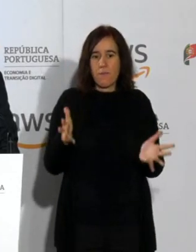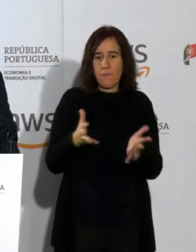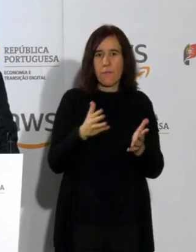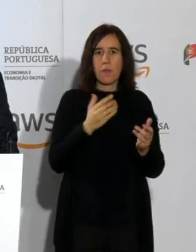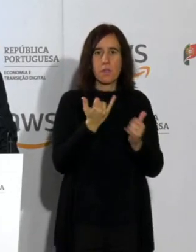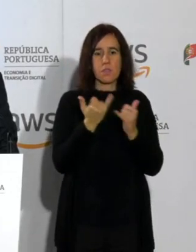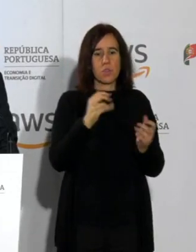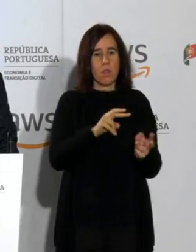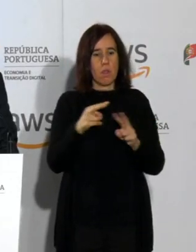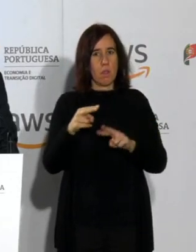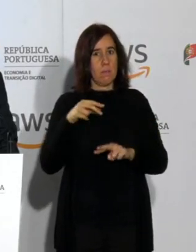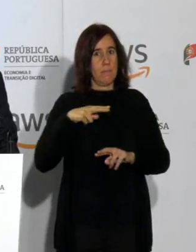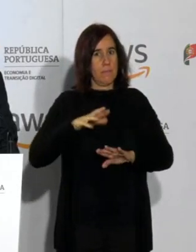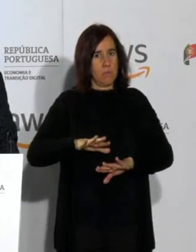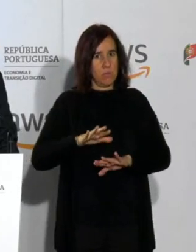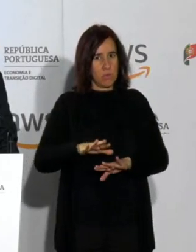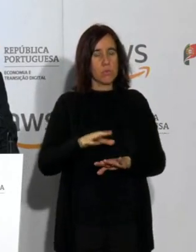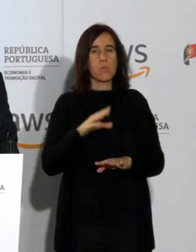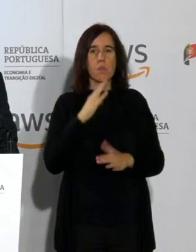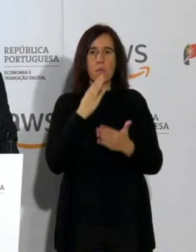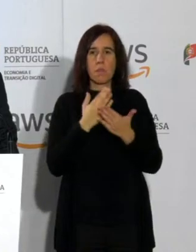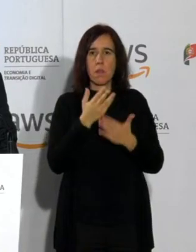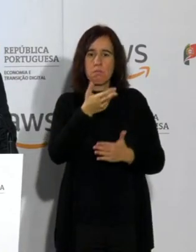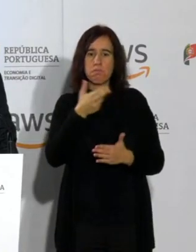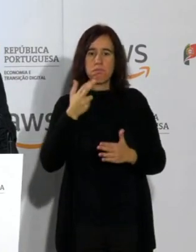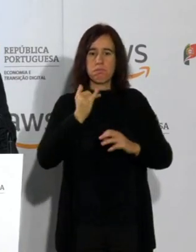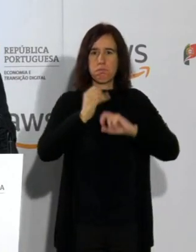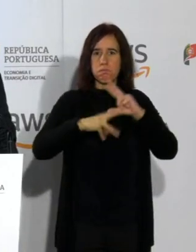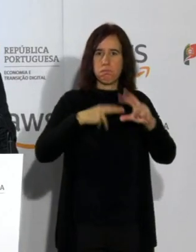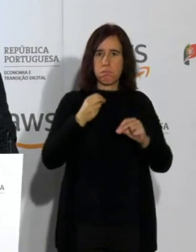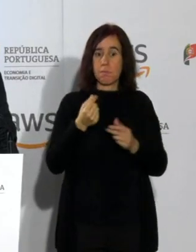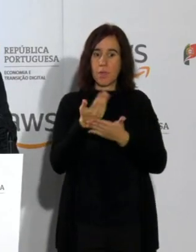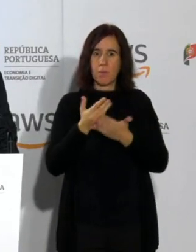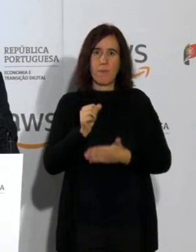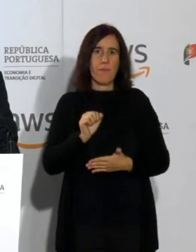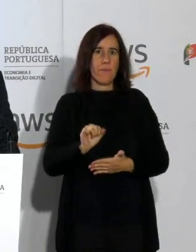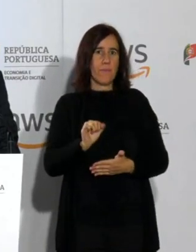transição digital do nosso país, acelerando a inovação e a nossa economia.